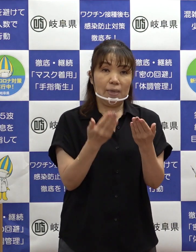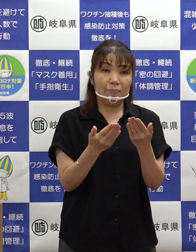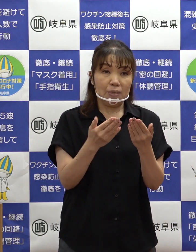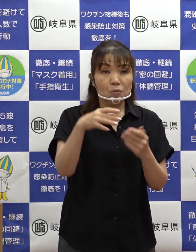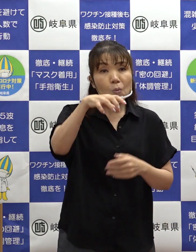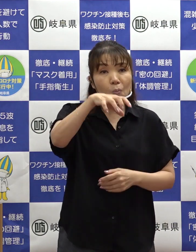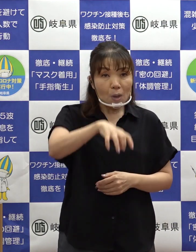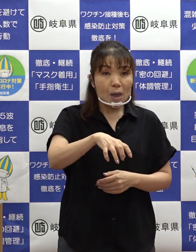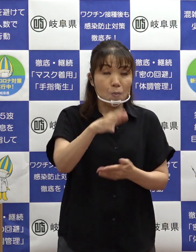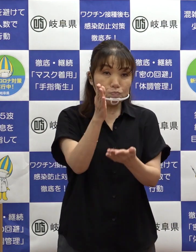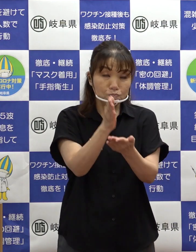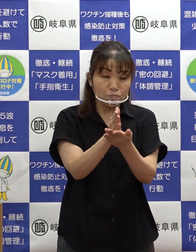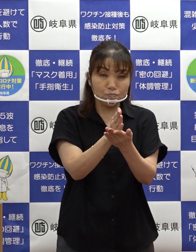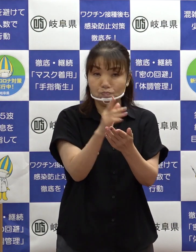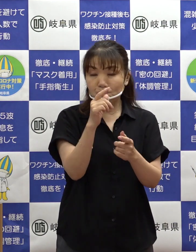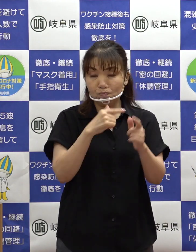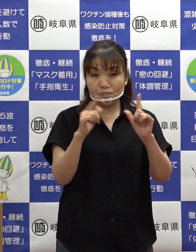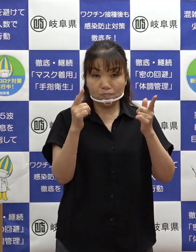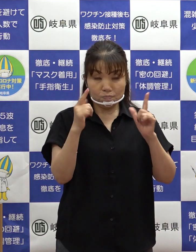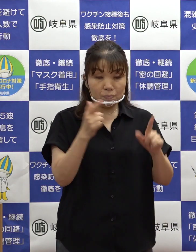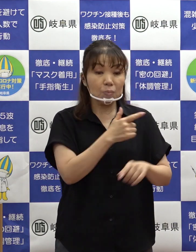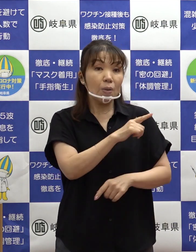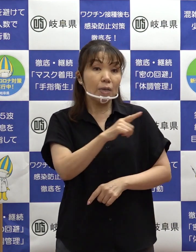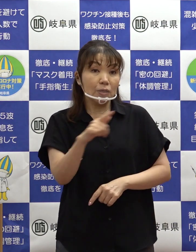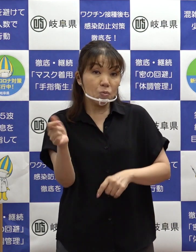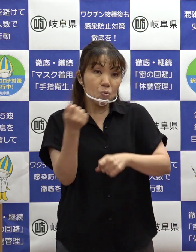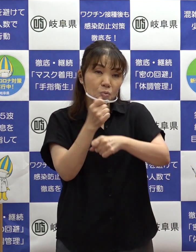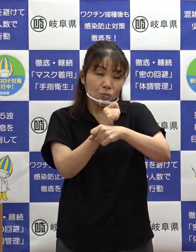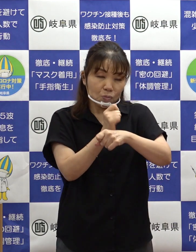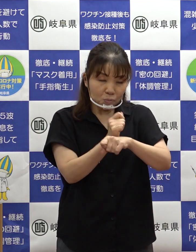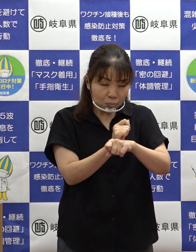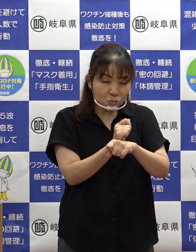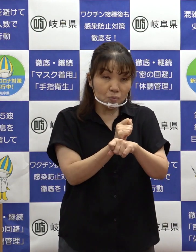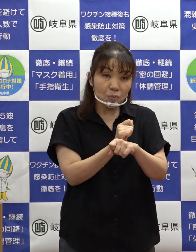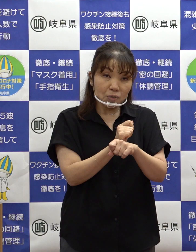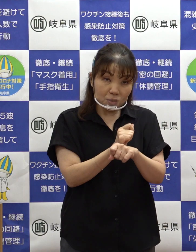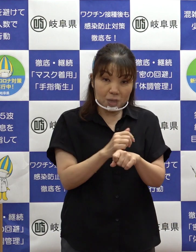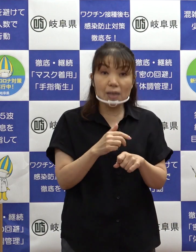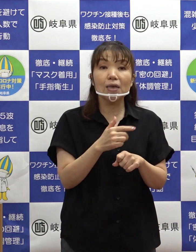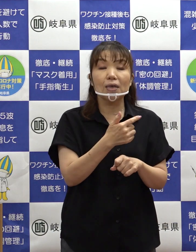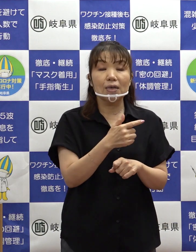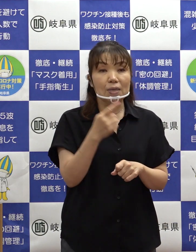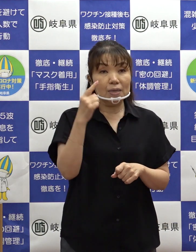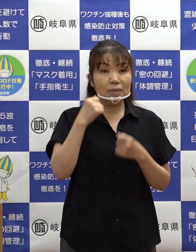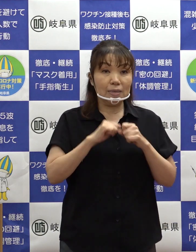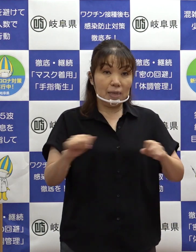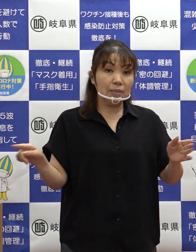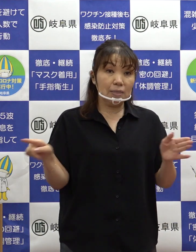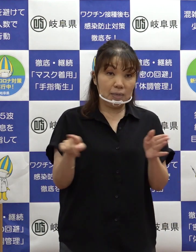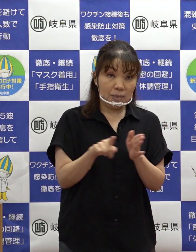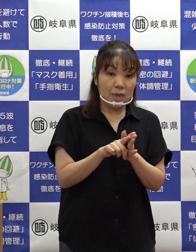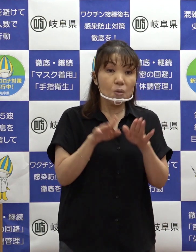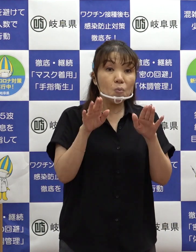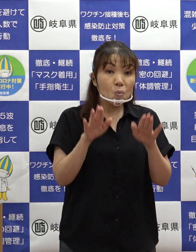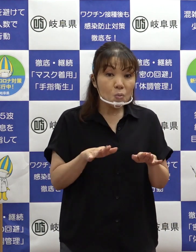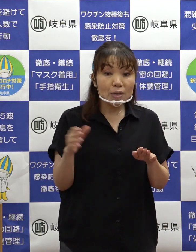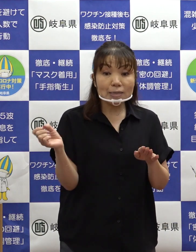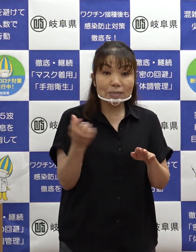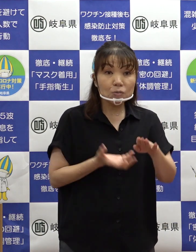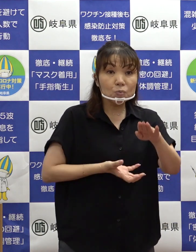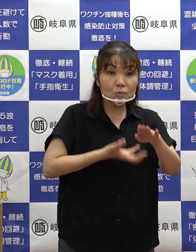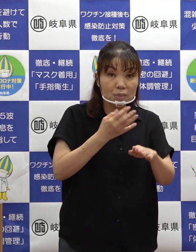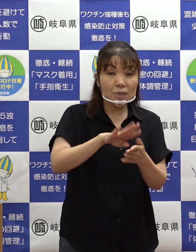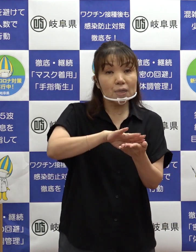るわけにいかないということで、いろんな工夫をしながらやっていただいているわけでありますけれども、まあ、今回緊急事態で亡くなったということです